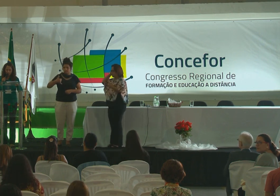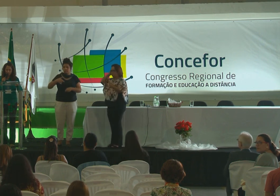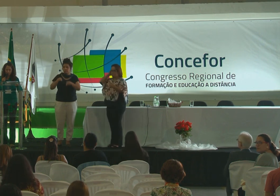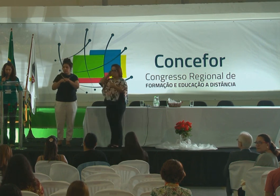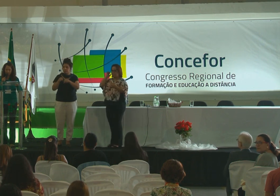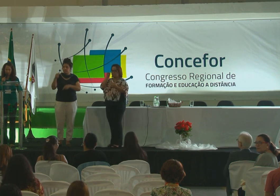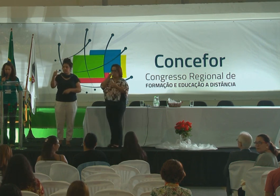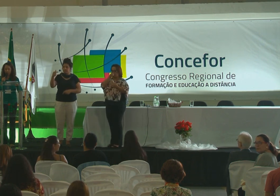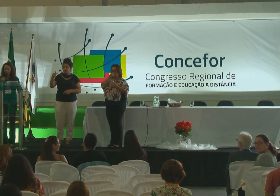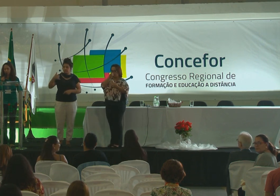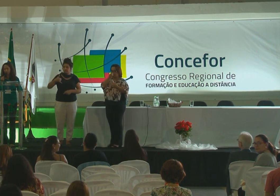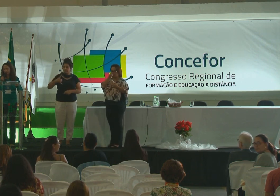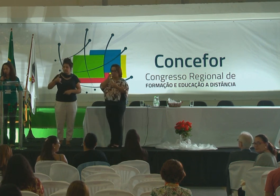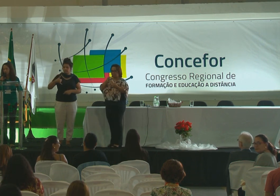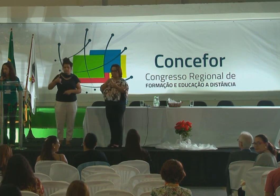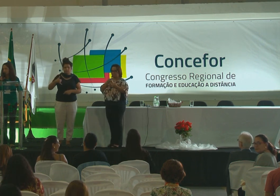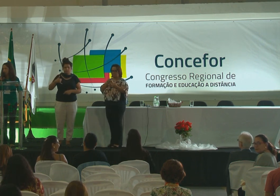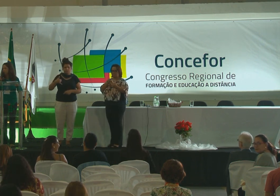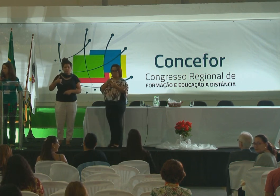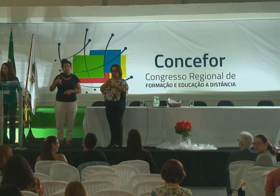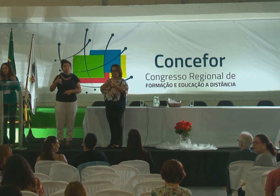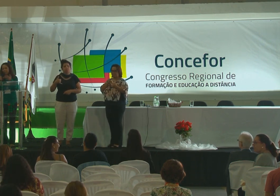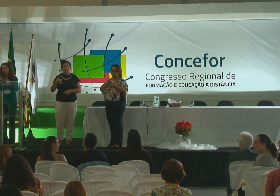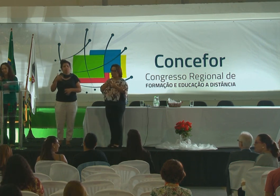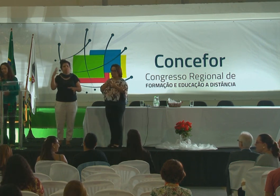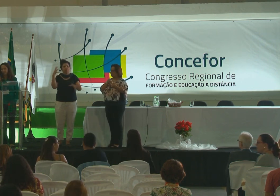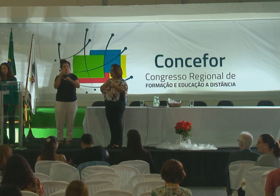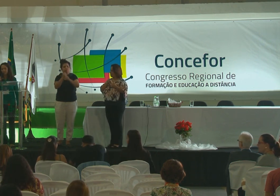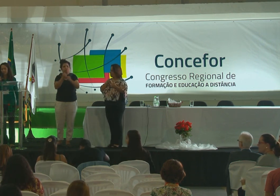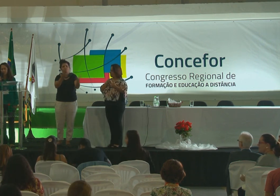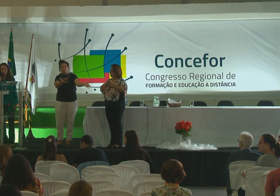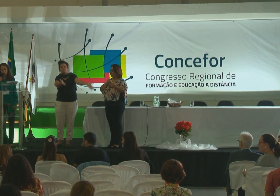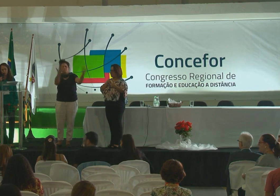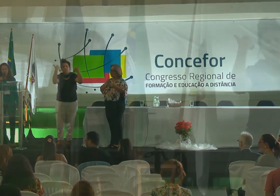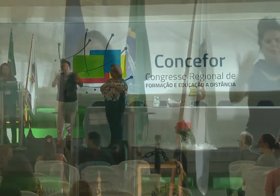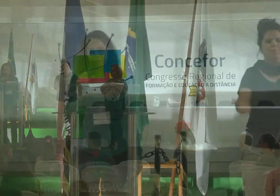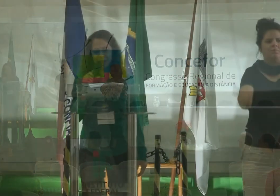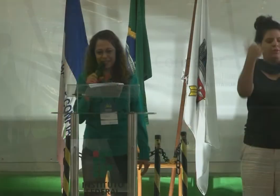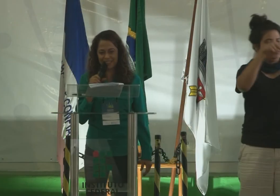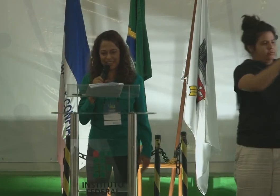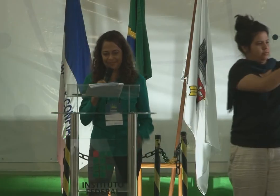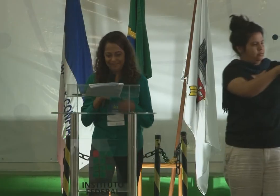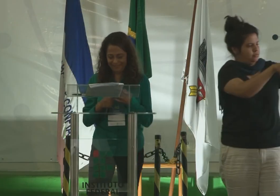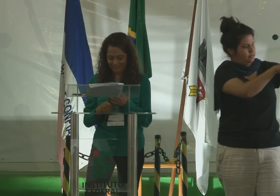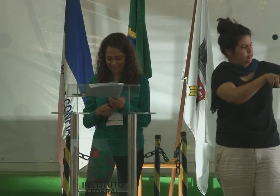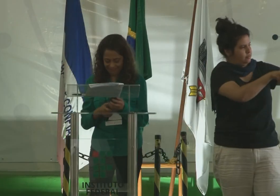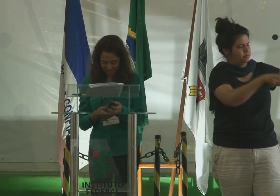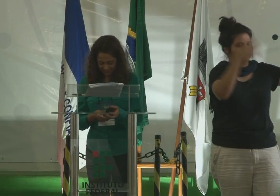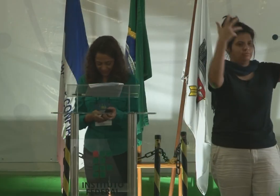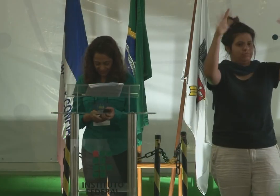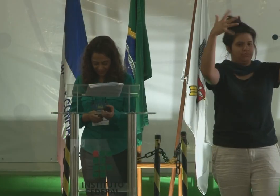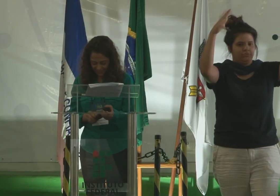anos do Elissimate. Então, convidamos todos vocês para chegarem à mesa para o tradicional parabéns.